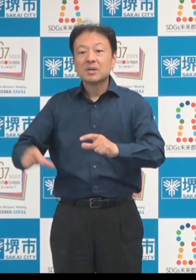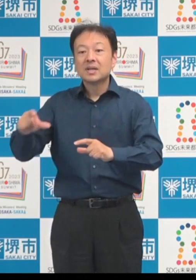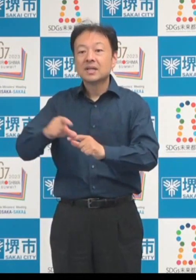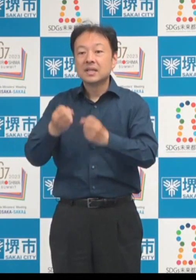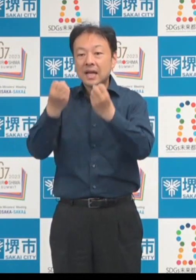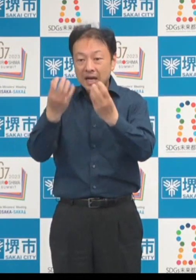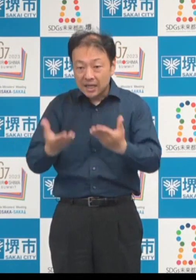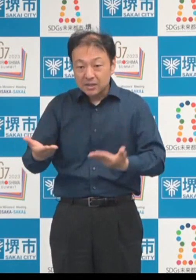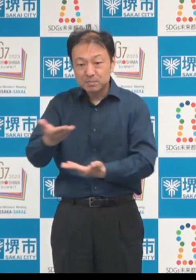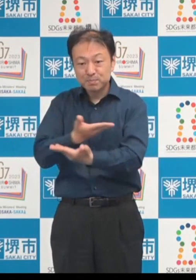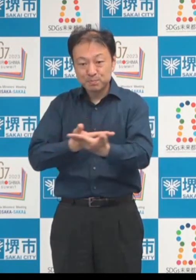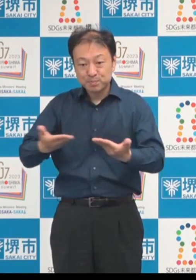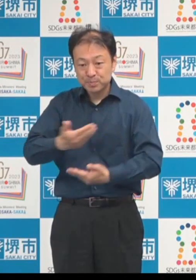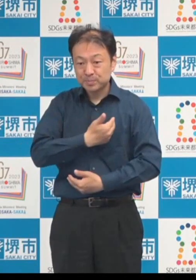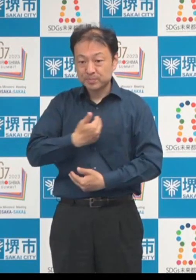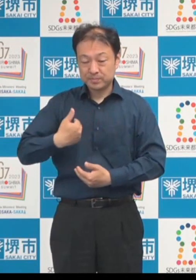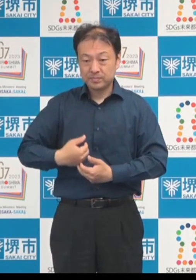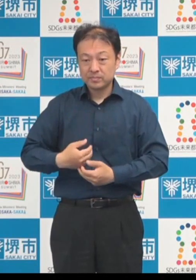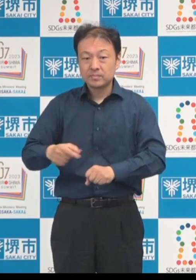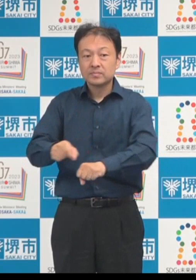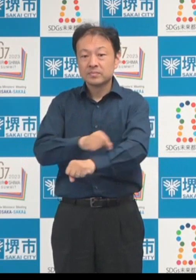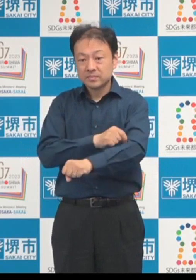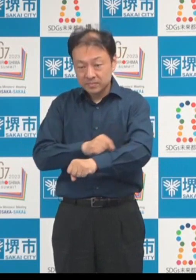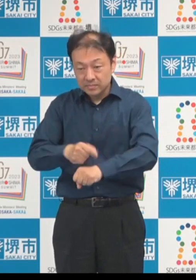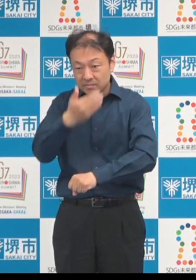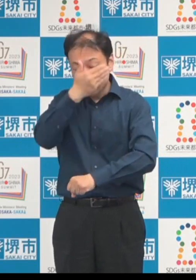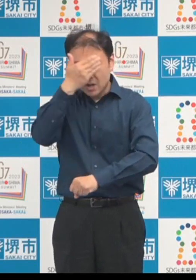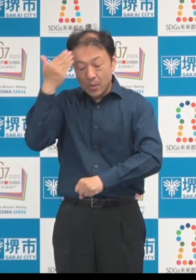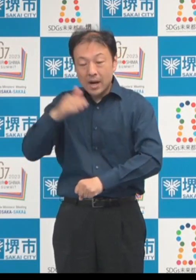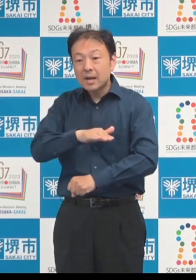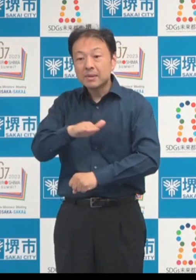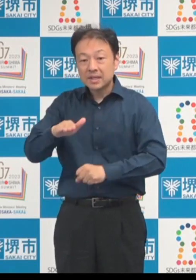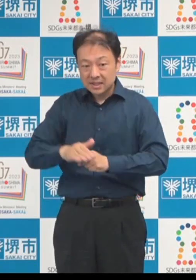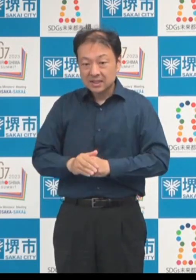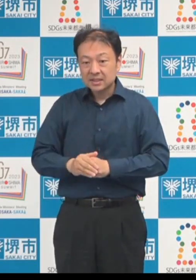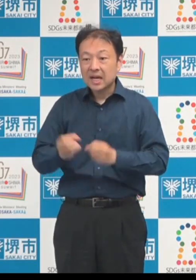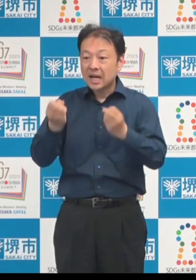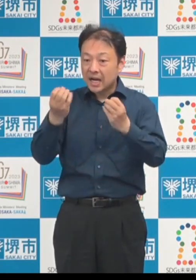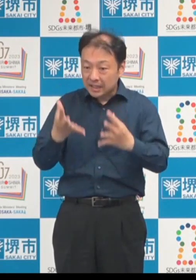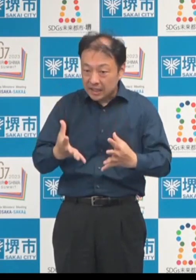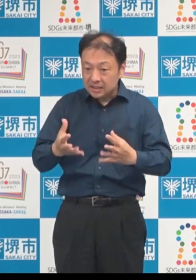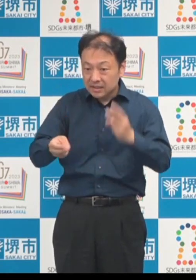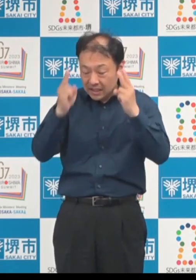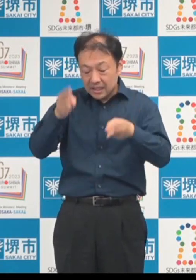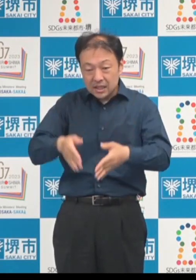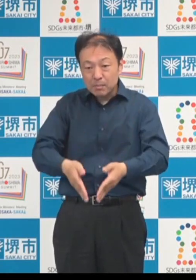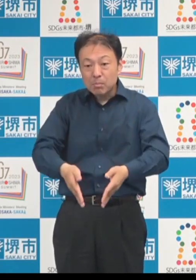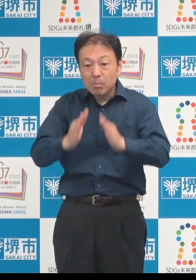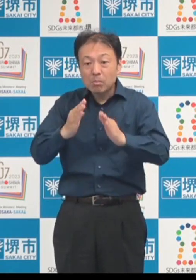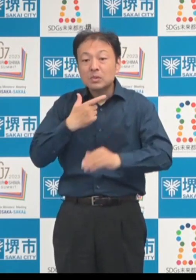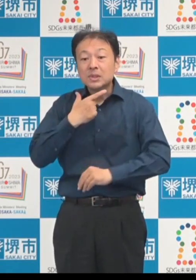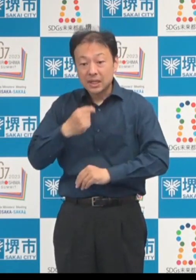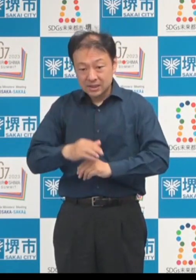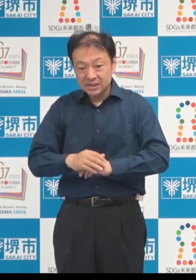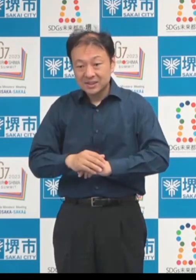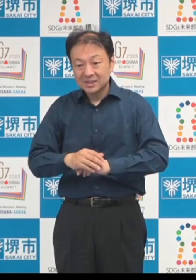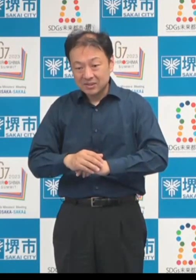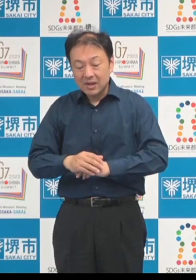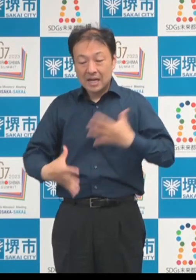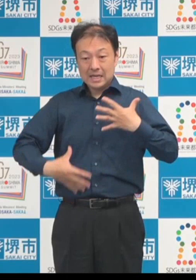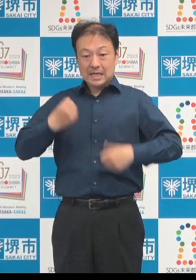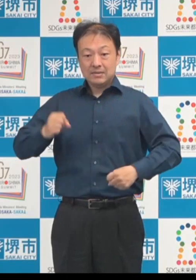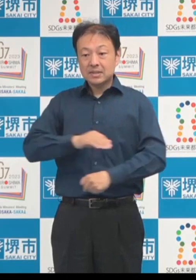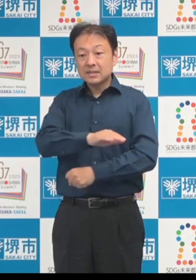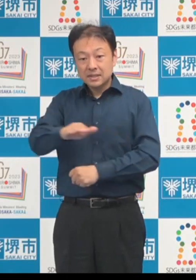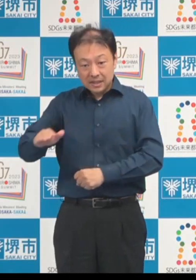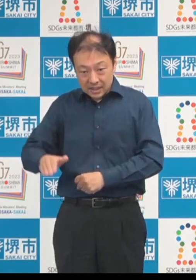が生まれること、特に今若い皆さんであったり、創業期新しくチャレンジしたい学生さんも含めてですが、利用をし